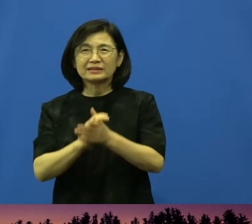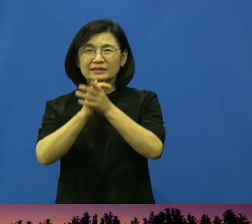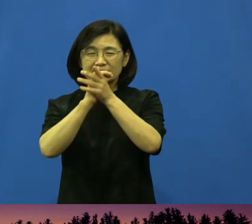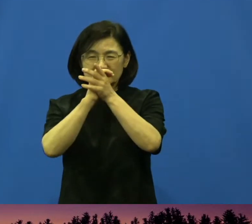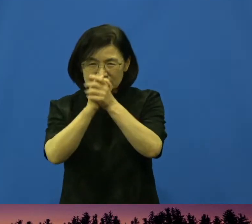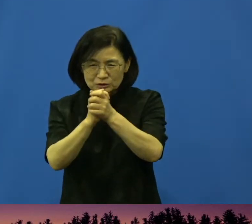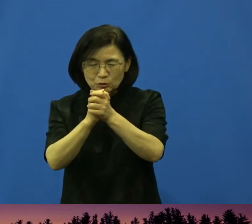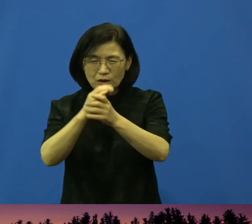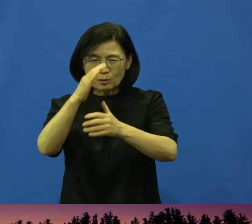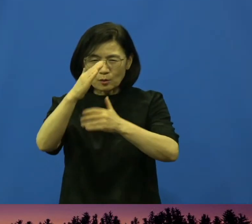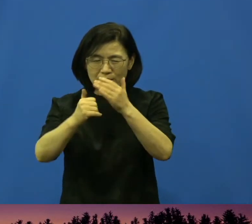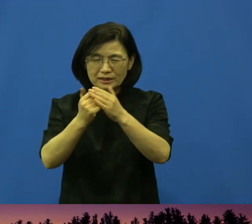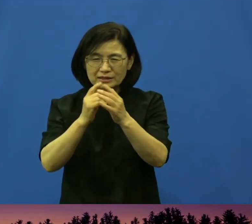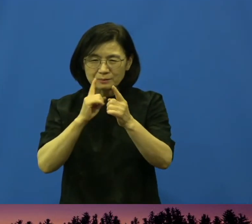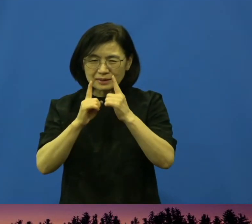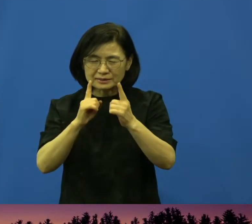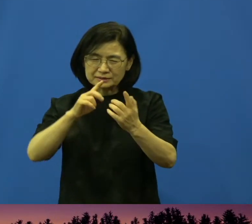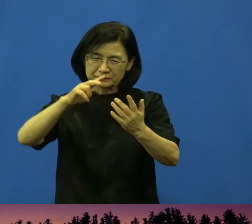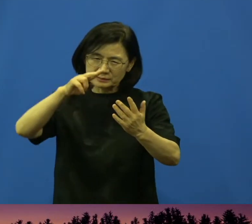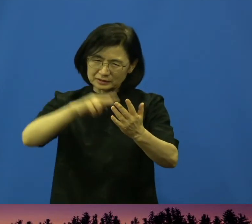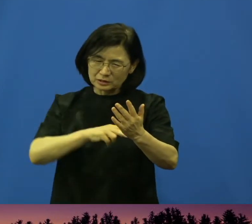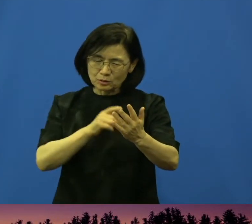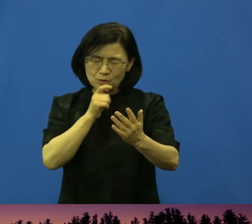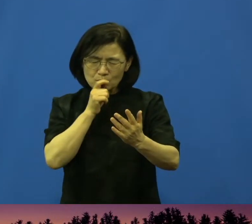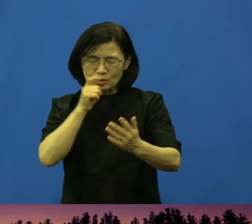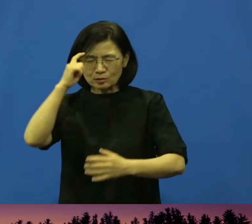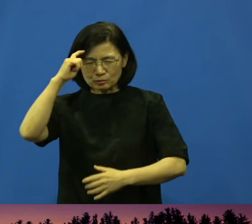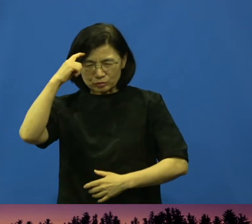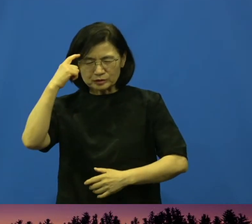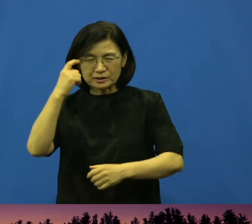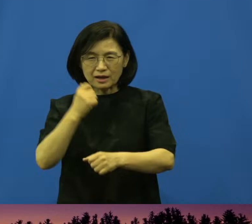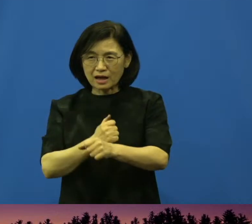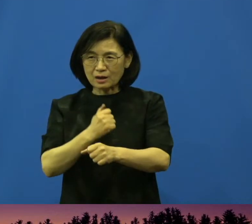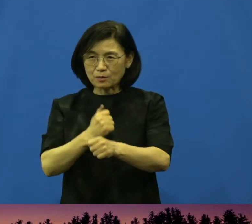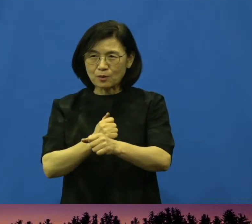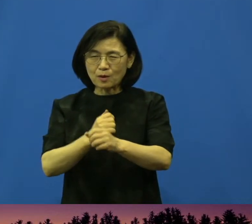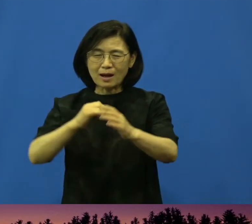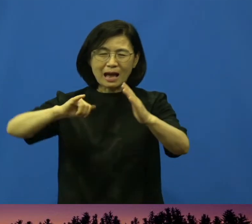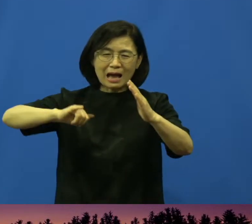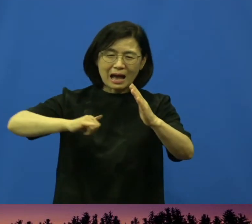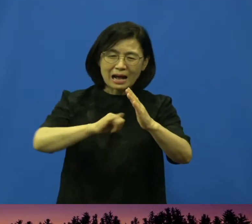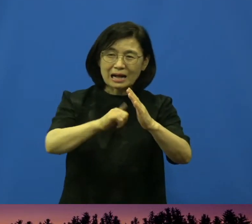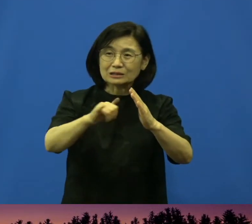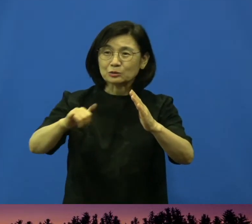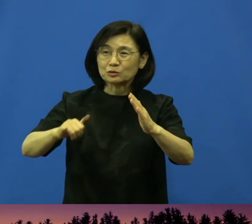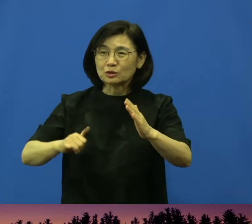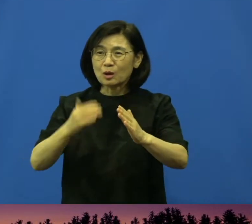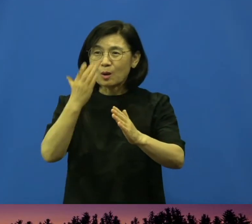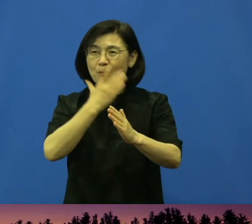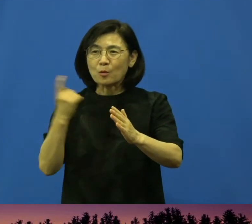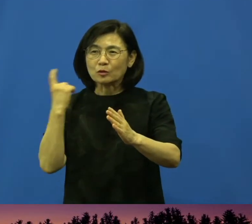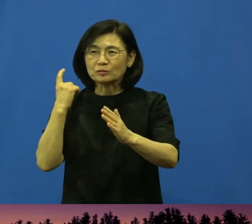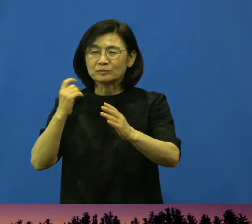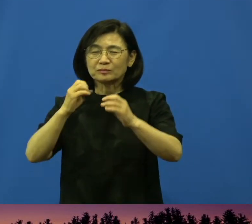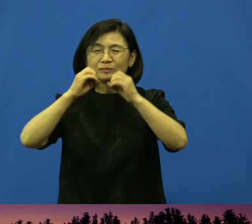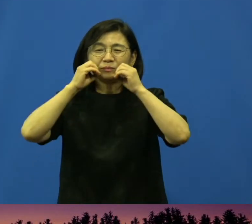말씀 나누시고 또 가족들 복음 전하는 기회가 되었으면 좋겠습니다.